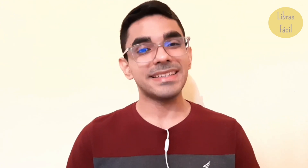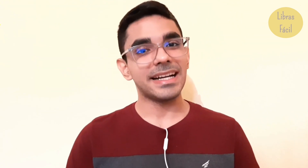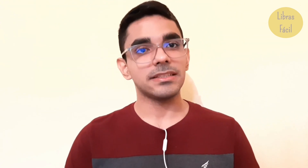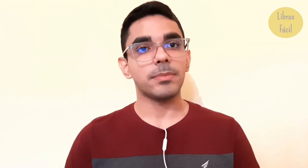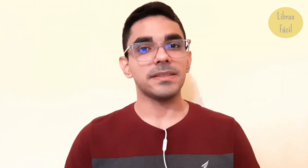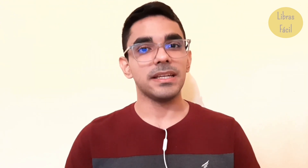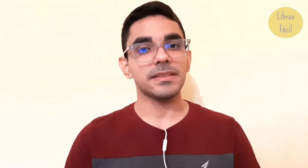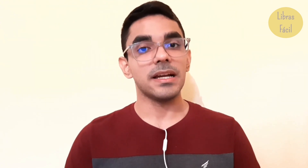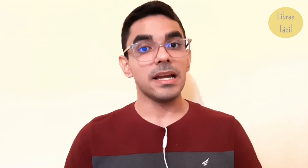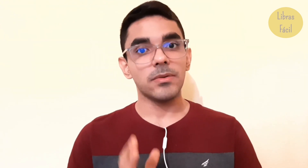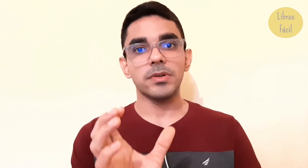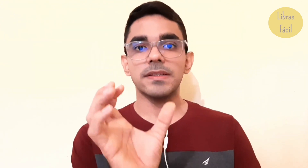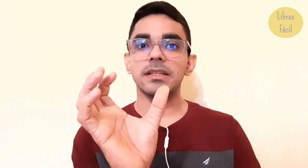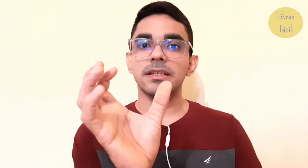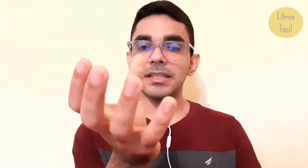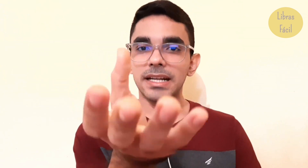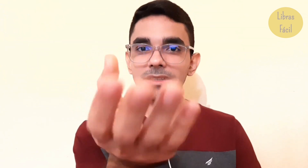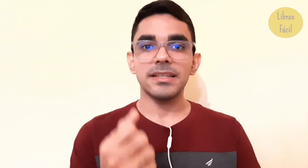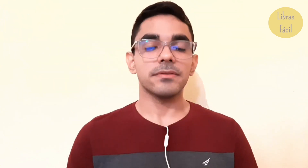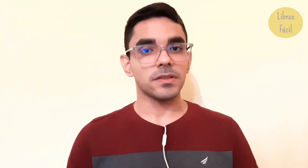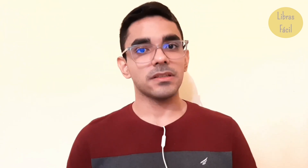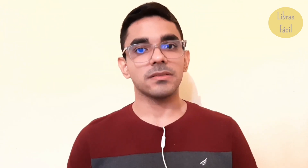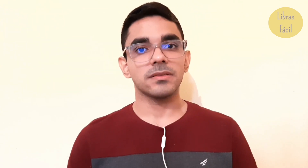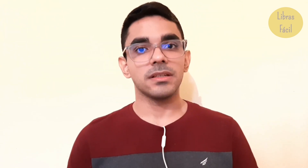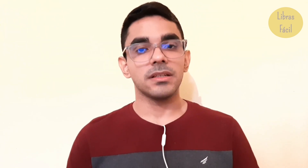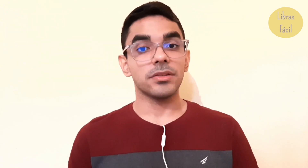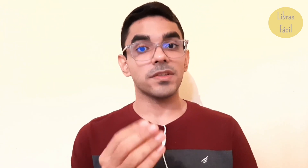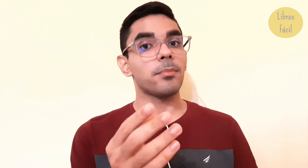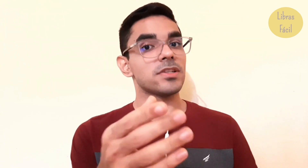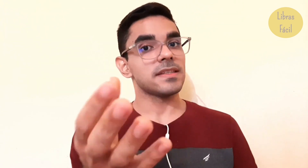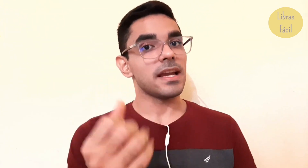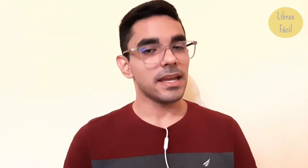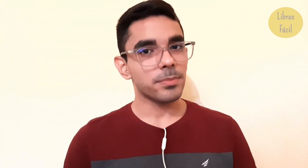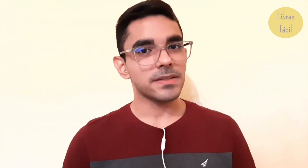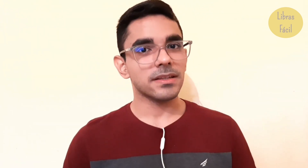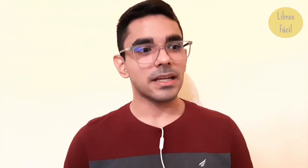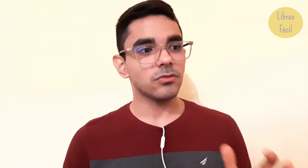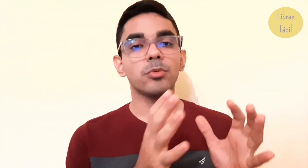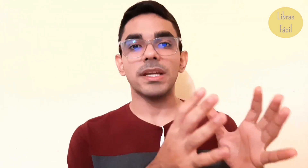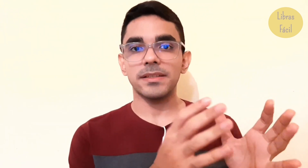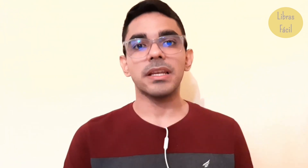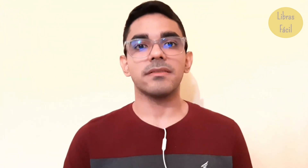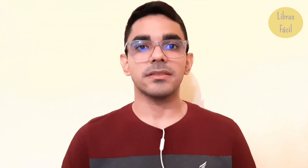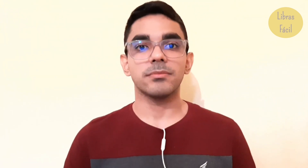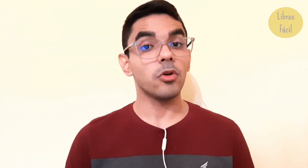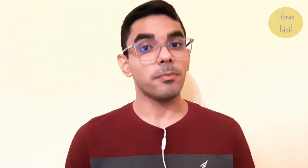da paciência é uma coisa que caracteriza você. Então, você pode ser representado por essa palavra, por